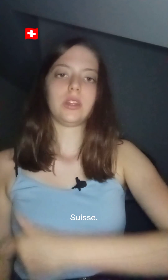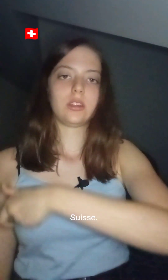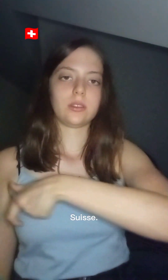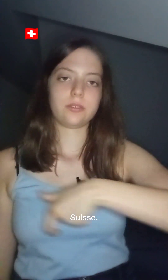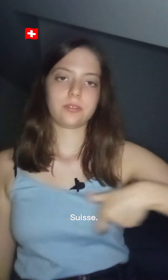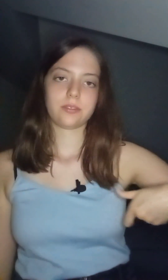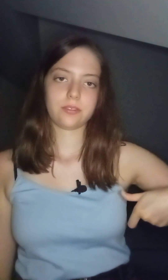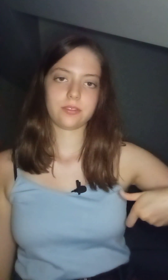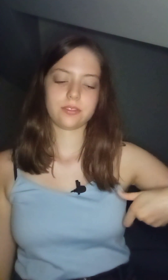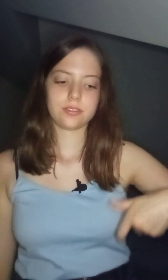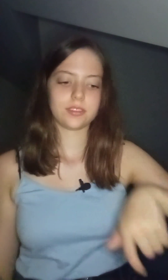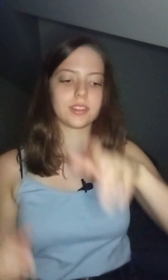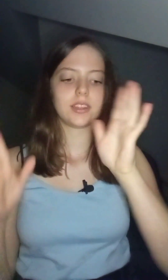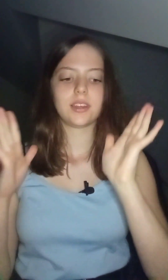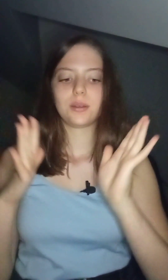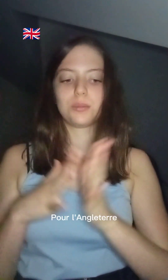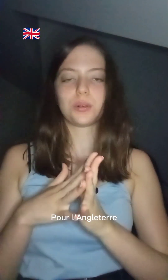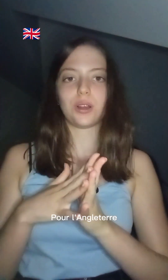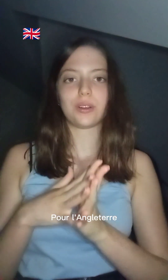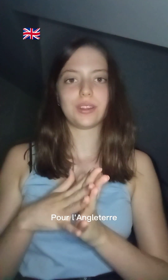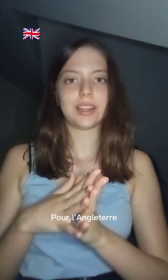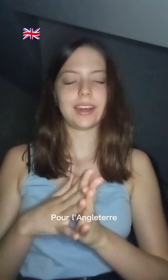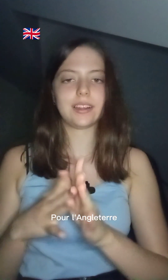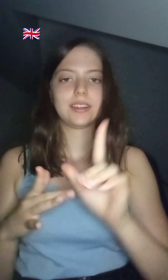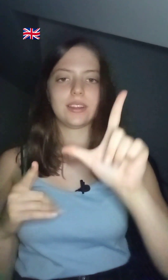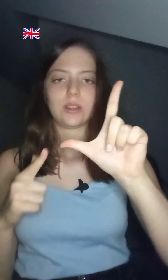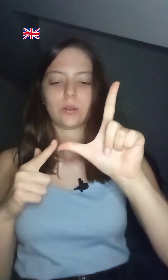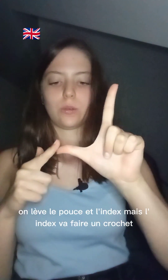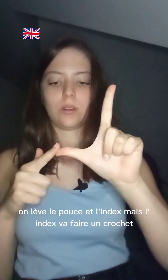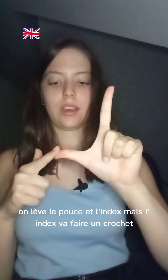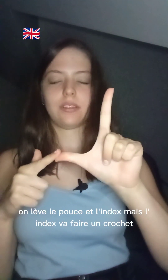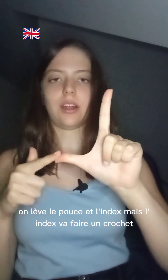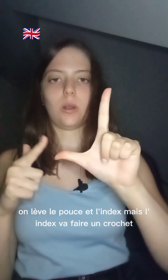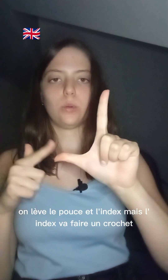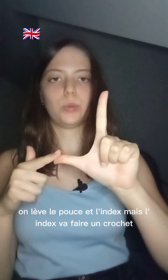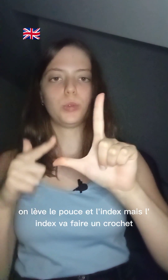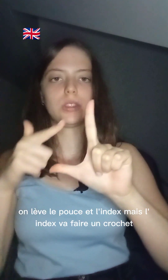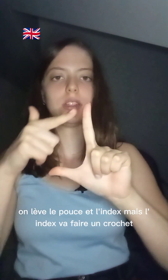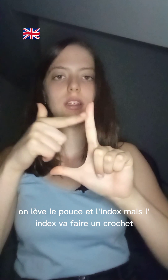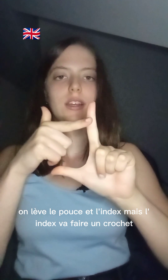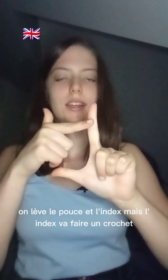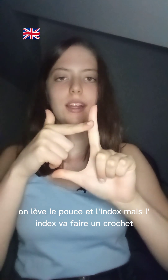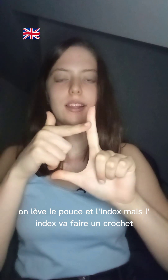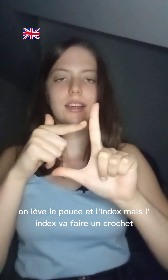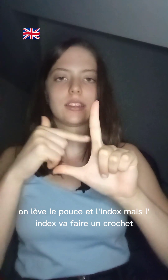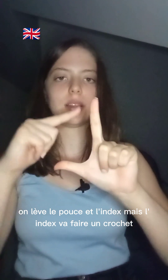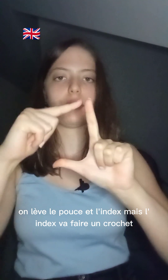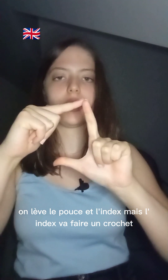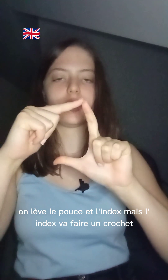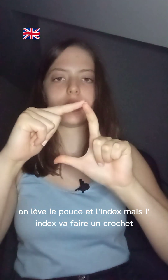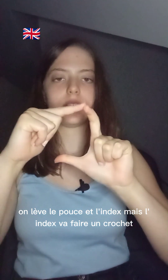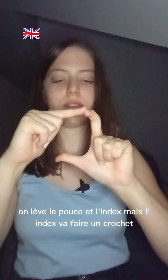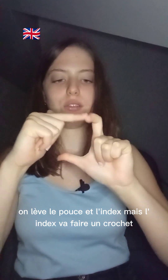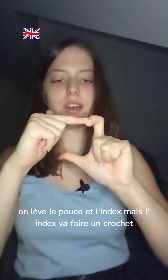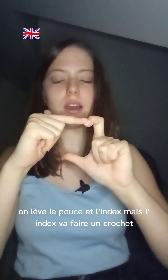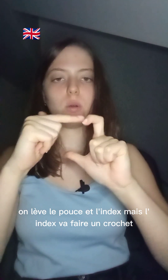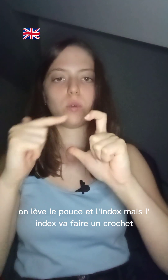Suisse. Pour l'Angleterre, on lève le pouce et l'index, mais l'index va faire un